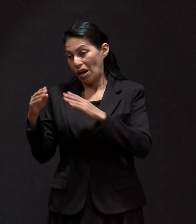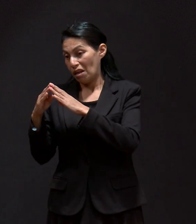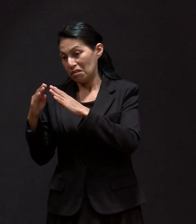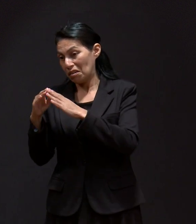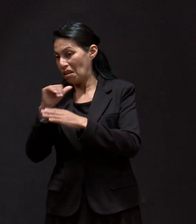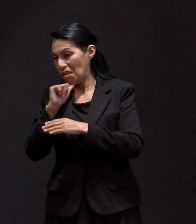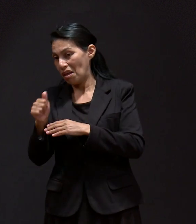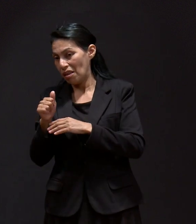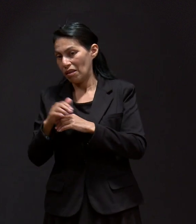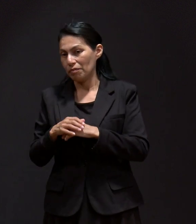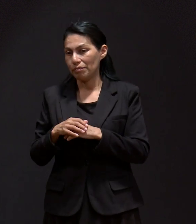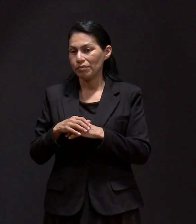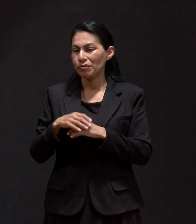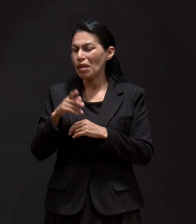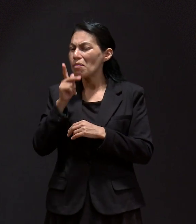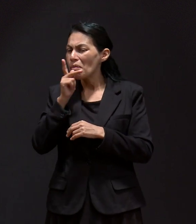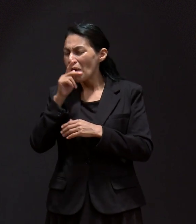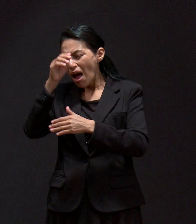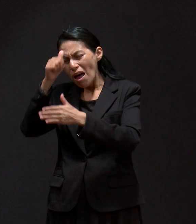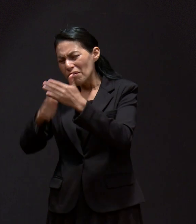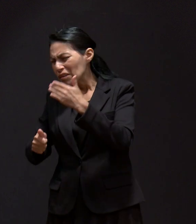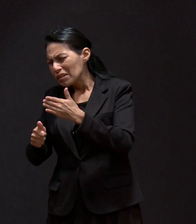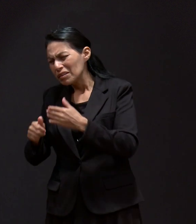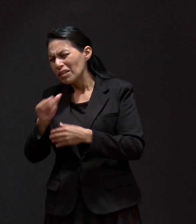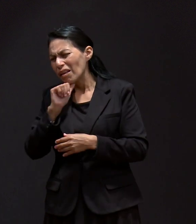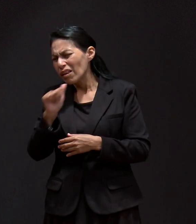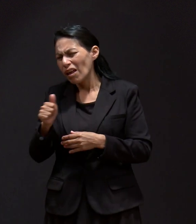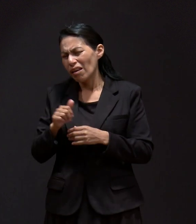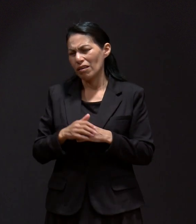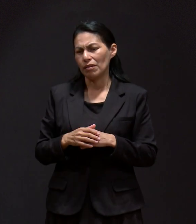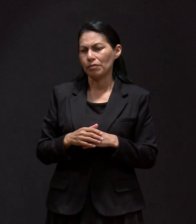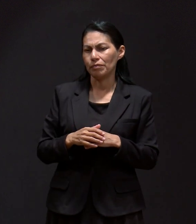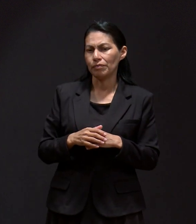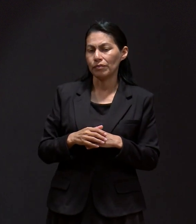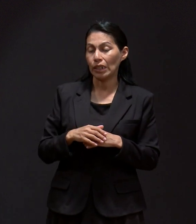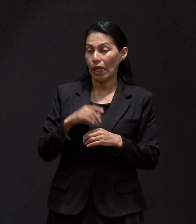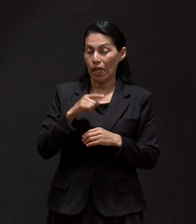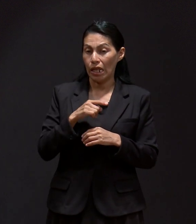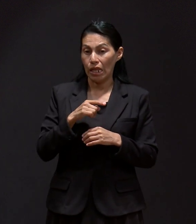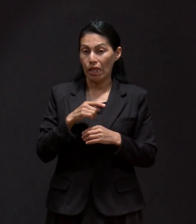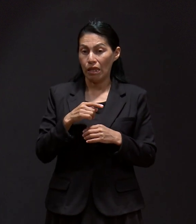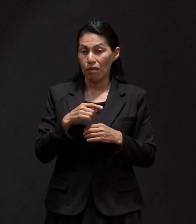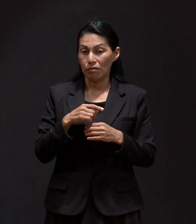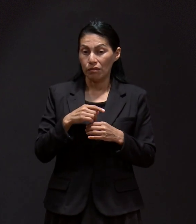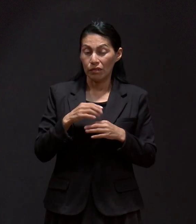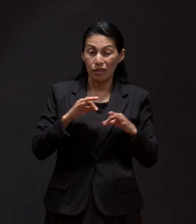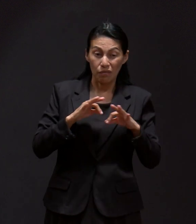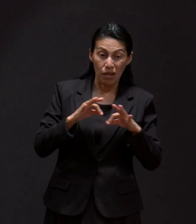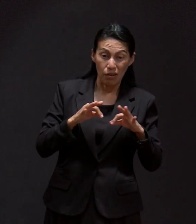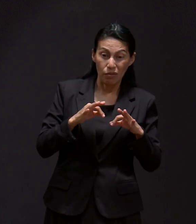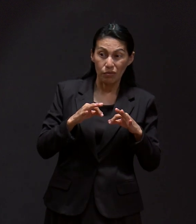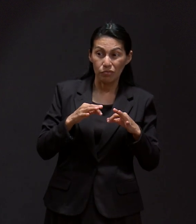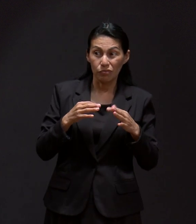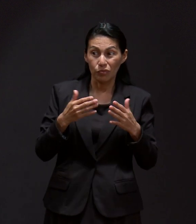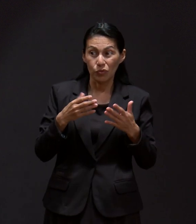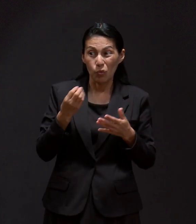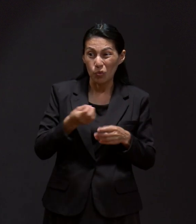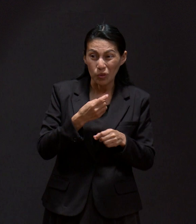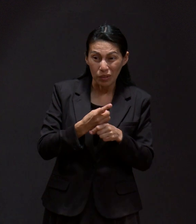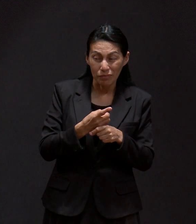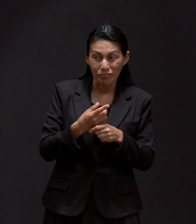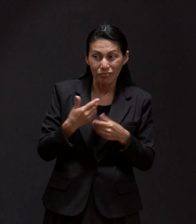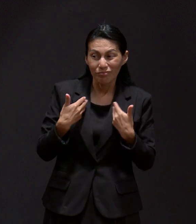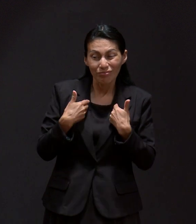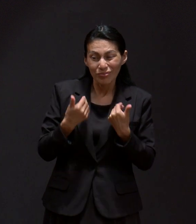tenía que ser es regresar a méxico él no es adventista entonces no voy a entender una oportunidad de trabajo de conocer